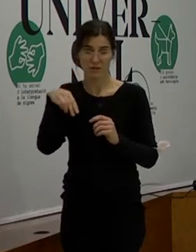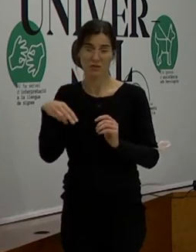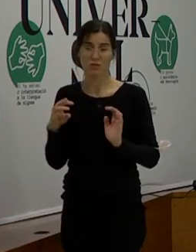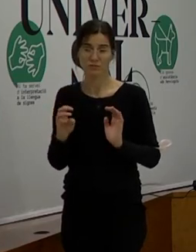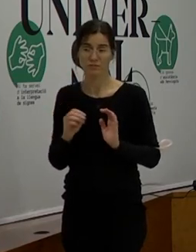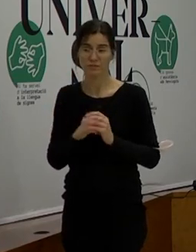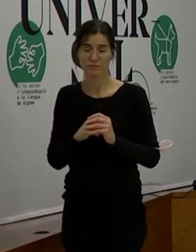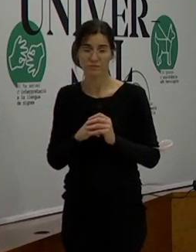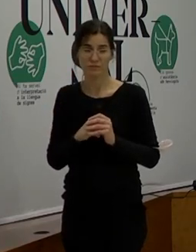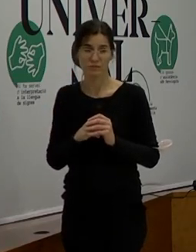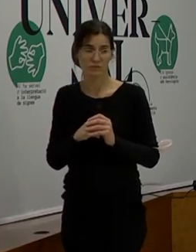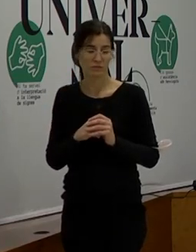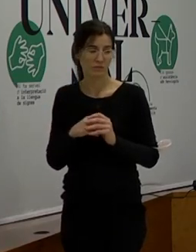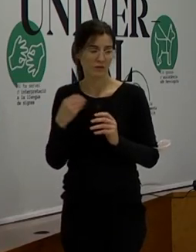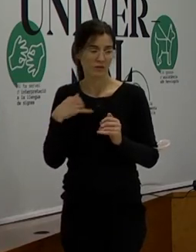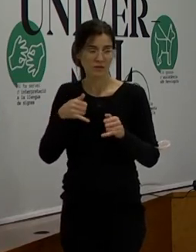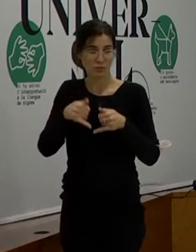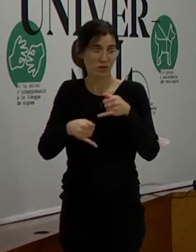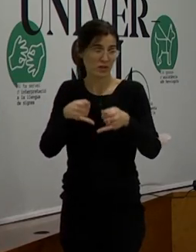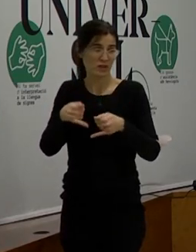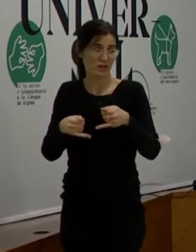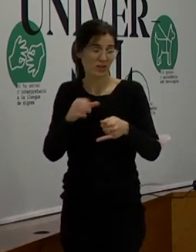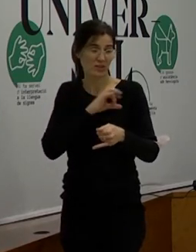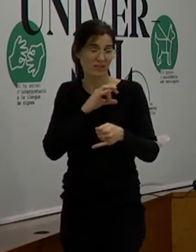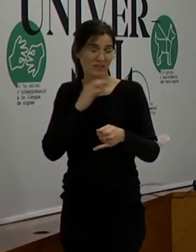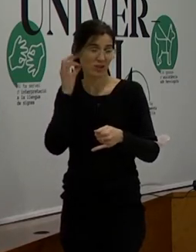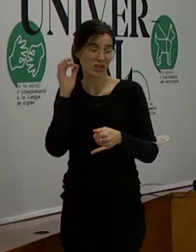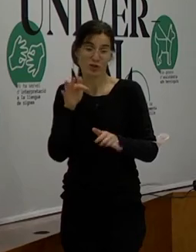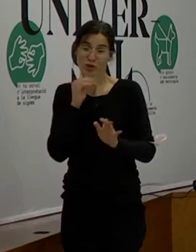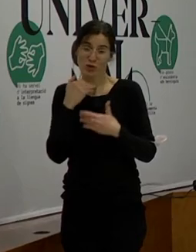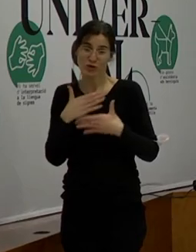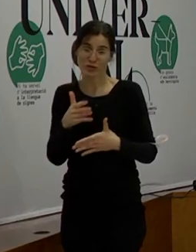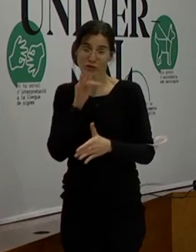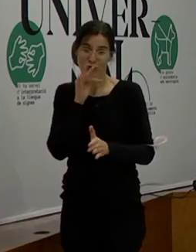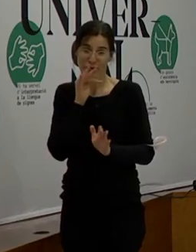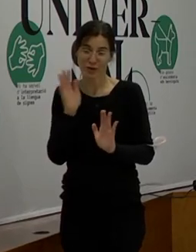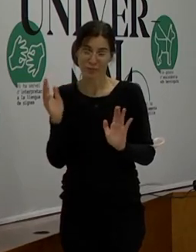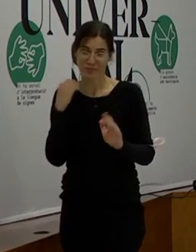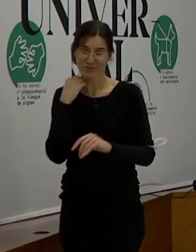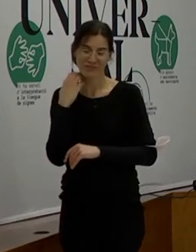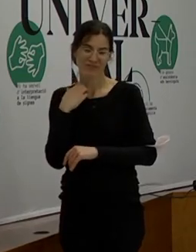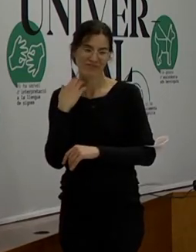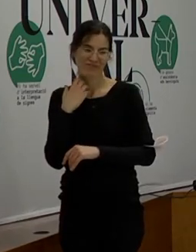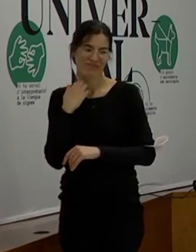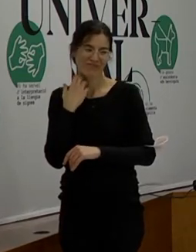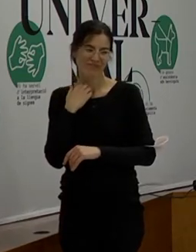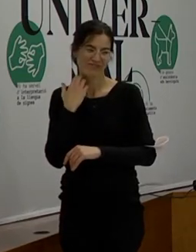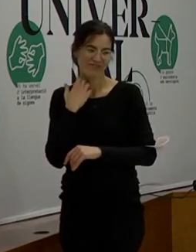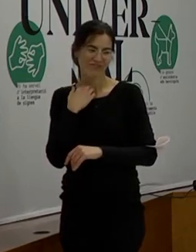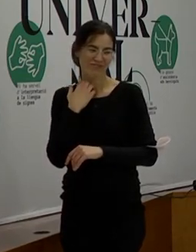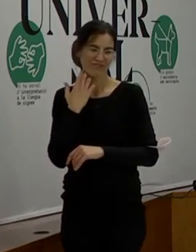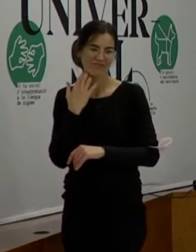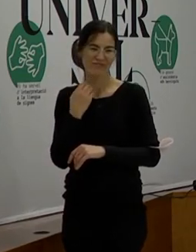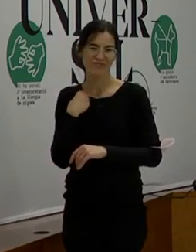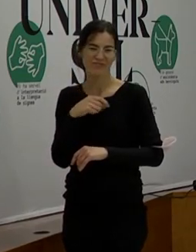centímetre. Vale. Los talones de las señoras, lo siento, todavía no nos llevan, ¿vale? És una cosa que... Endavant.